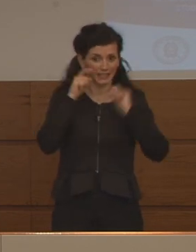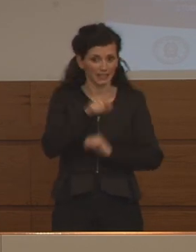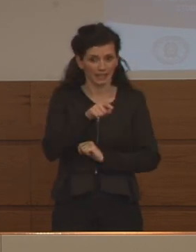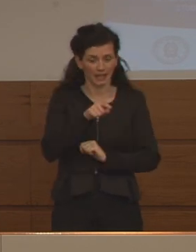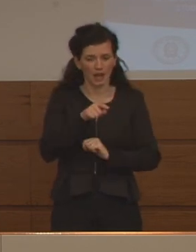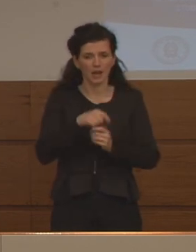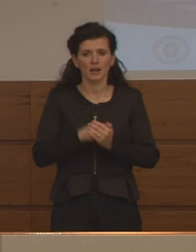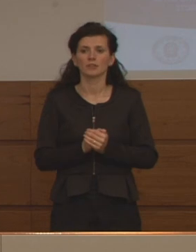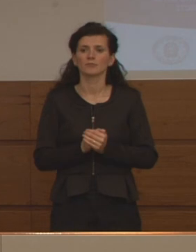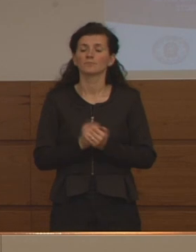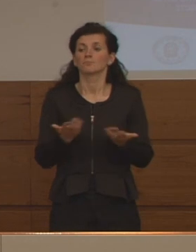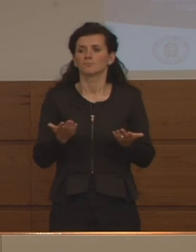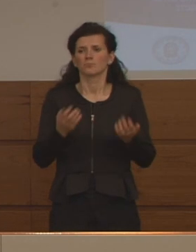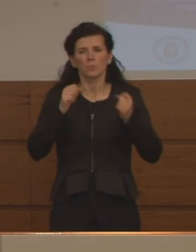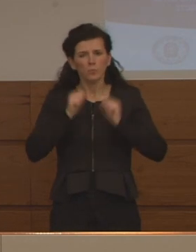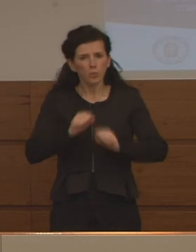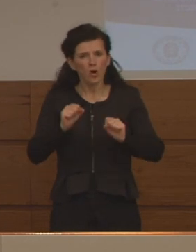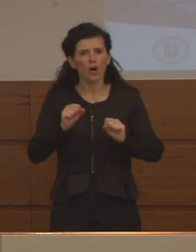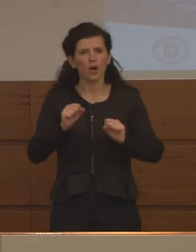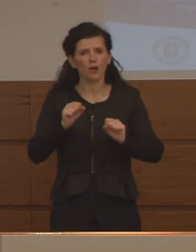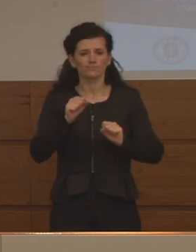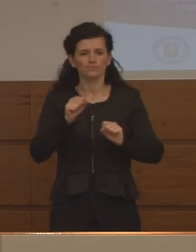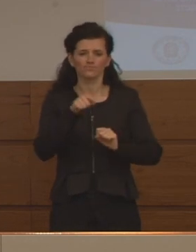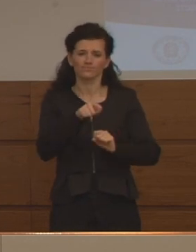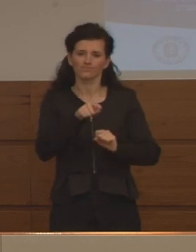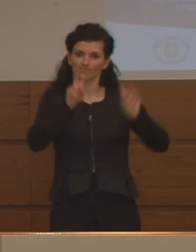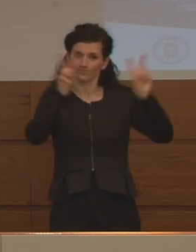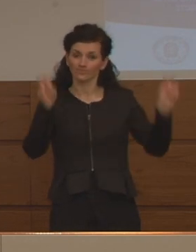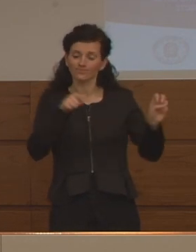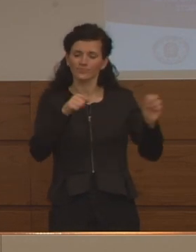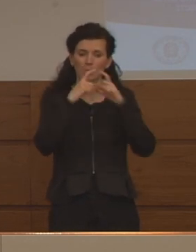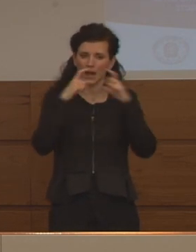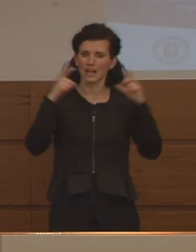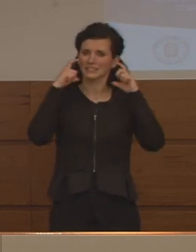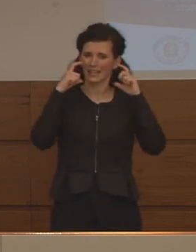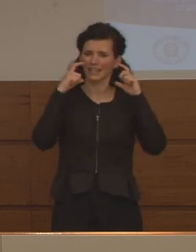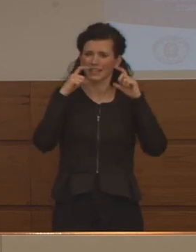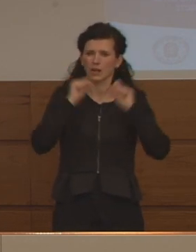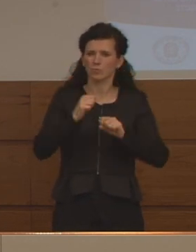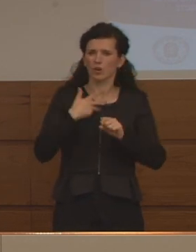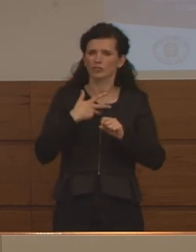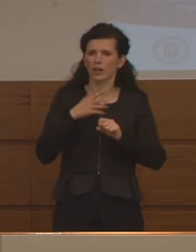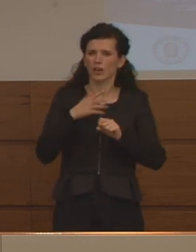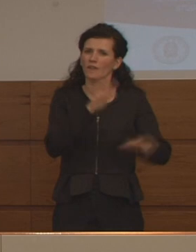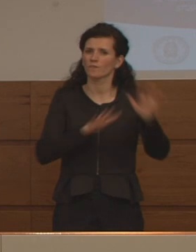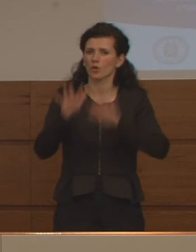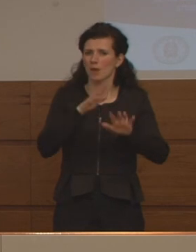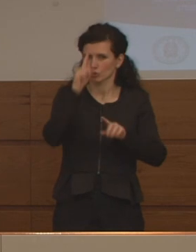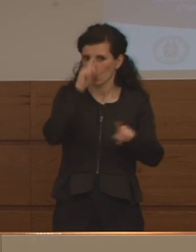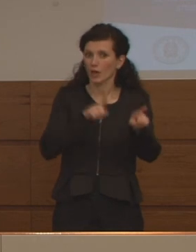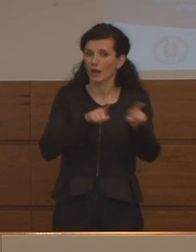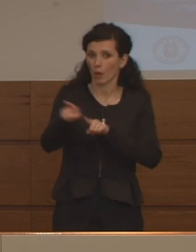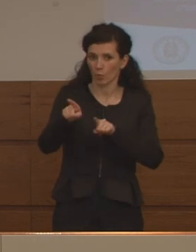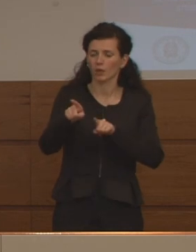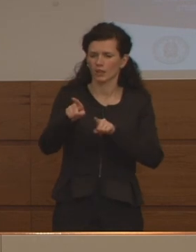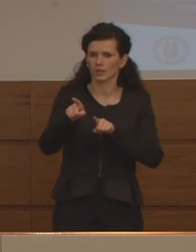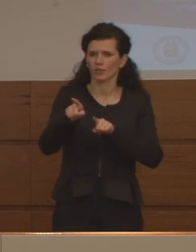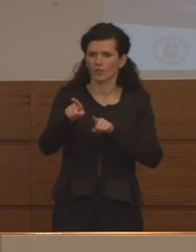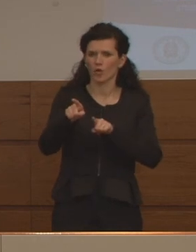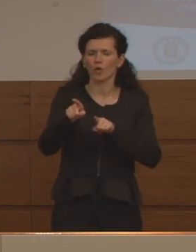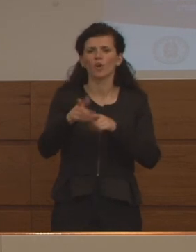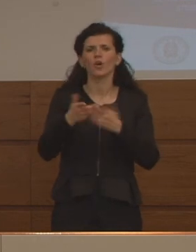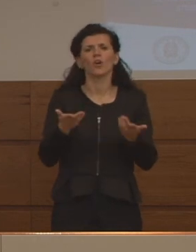messaggio che vale la pena a correggere perché non c'è alcun collo di bottiglia che